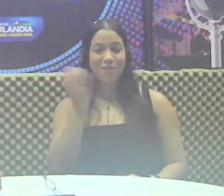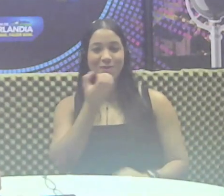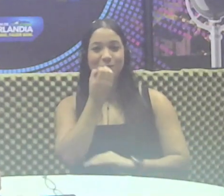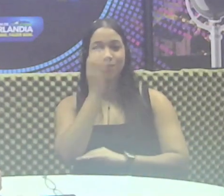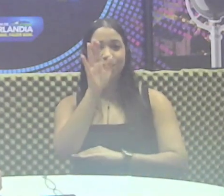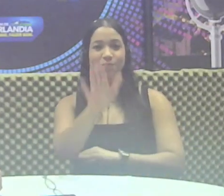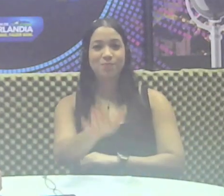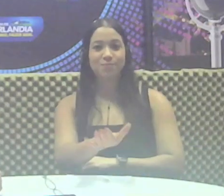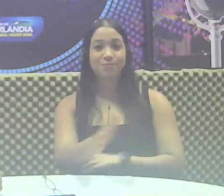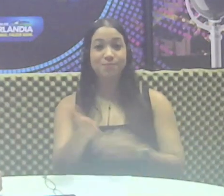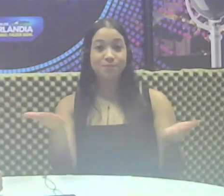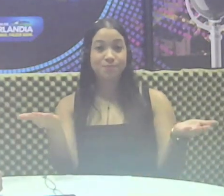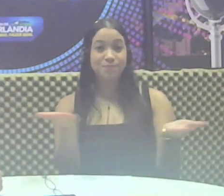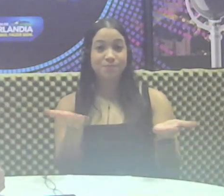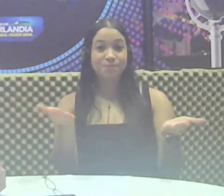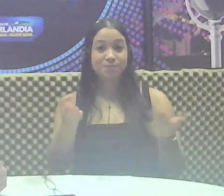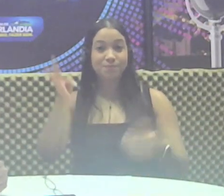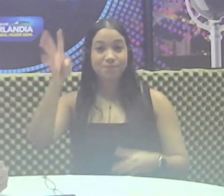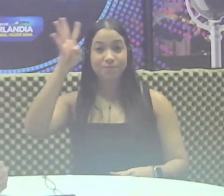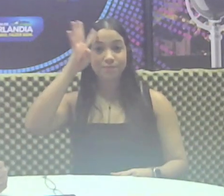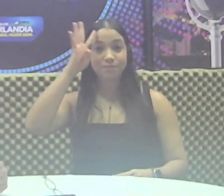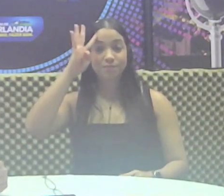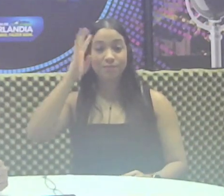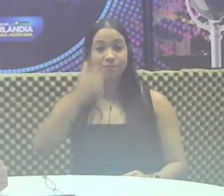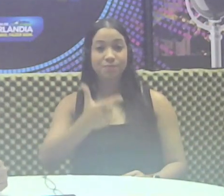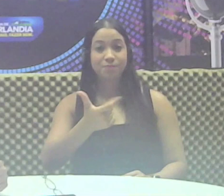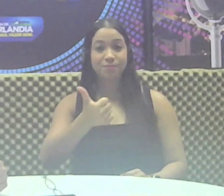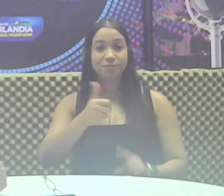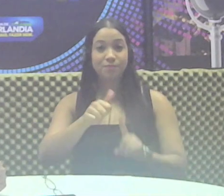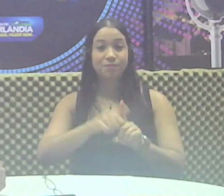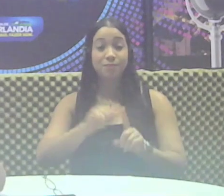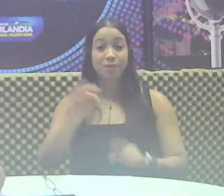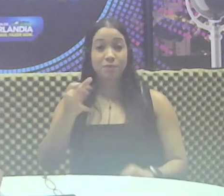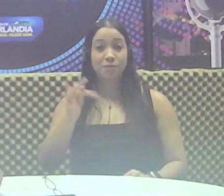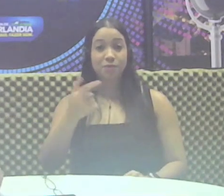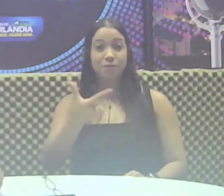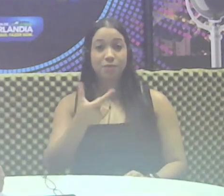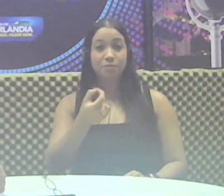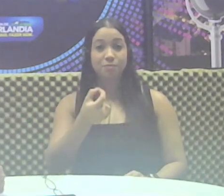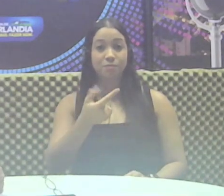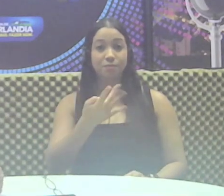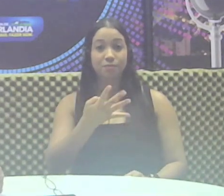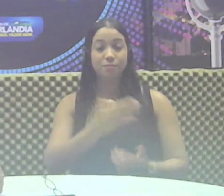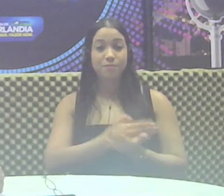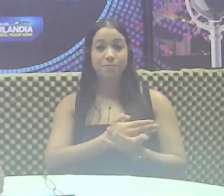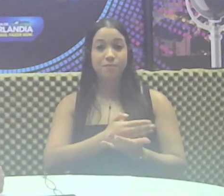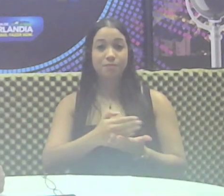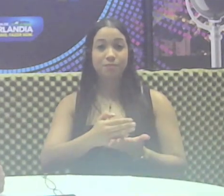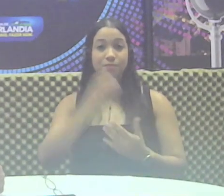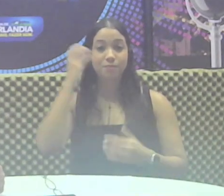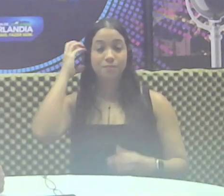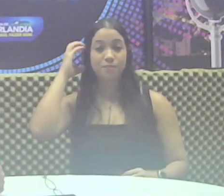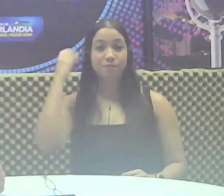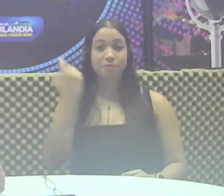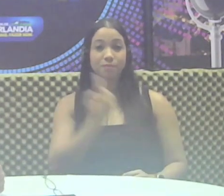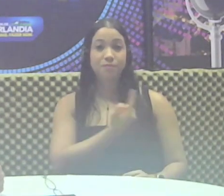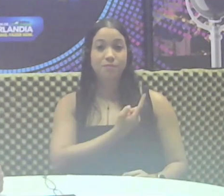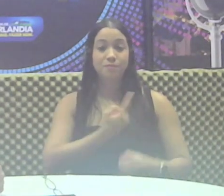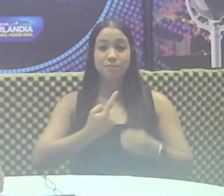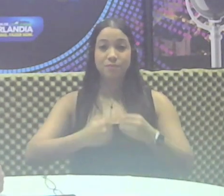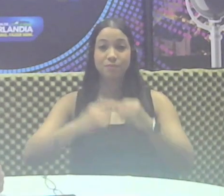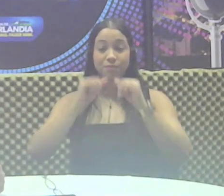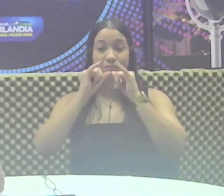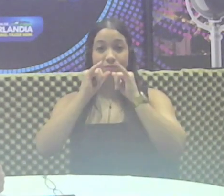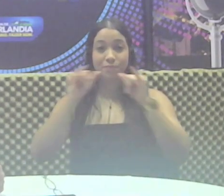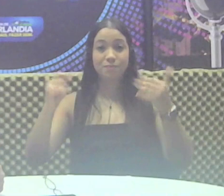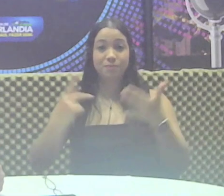Olá, boa tarde. Hoje é quarta-feira, dia 21 de fevereiro de 2024. Está no ar a Rádio Nossa Cidade, com